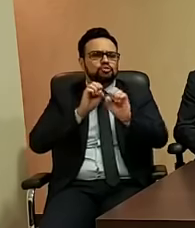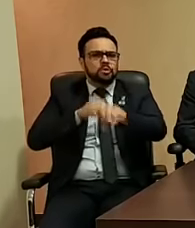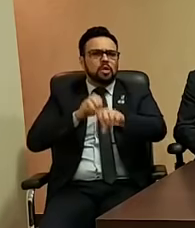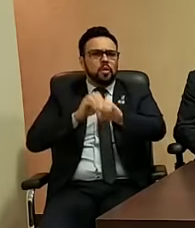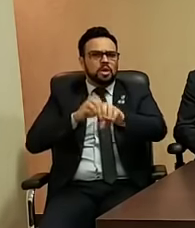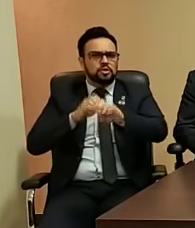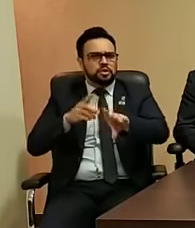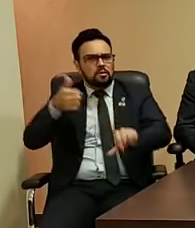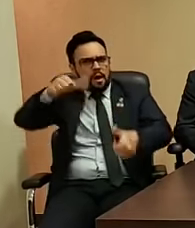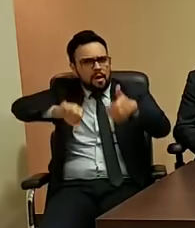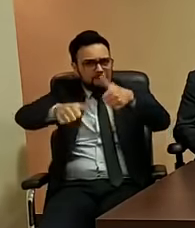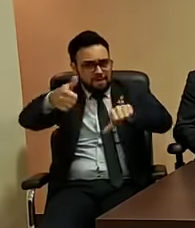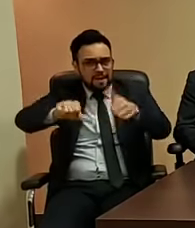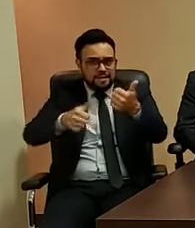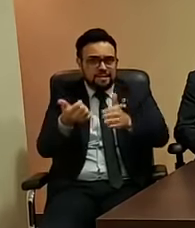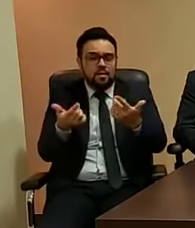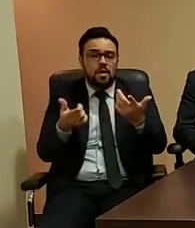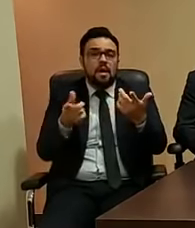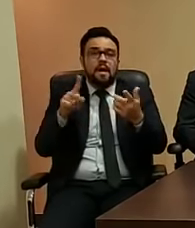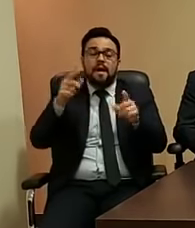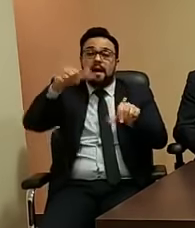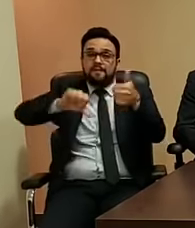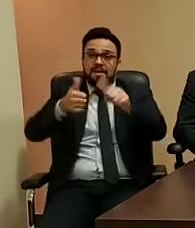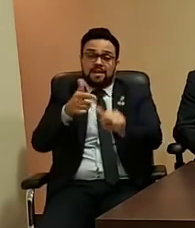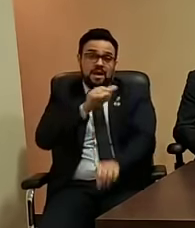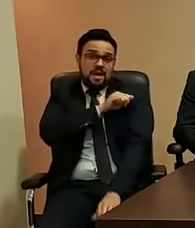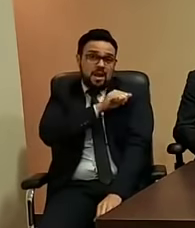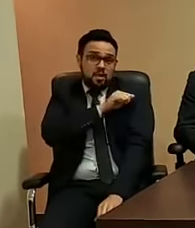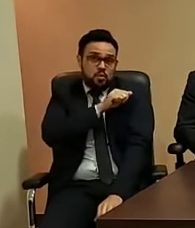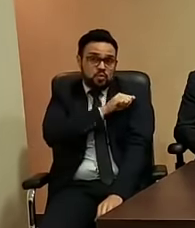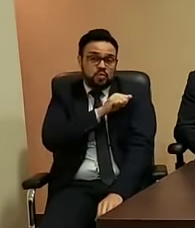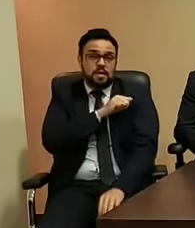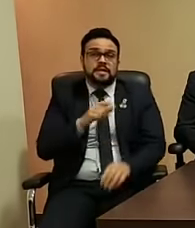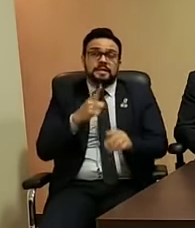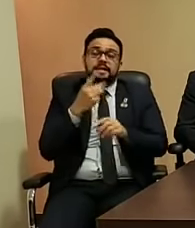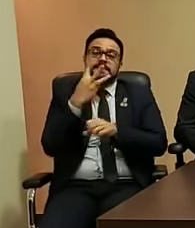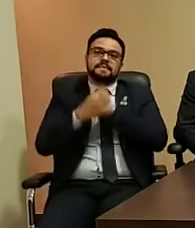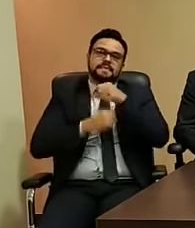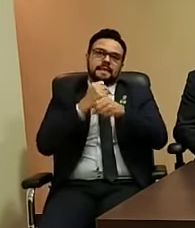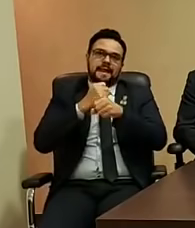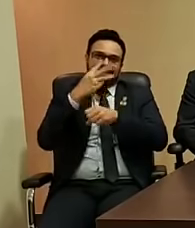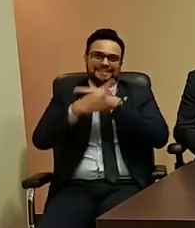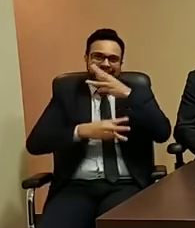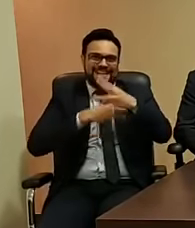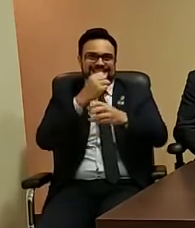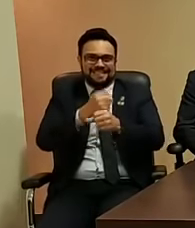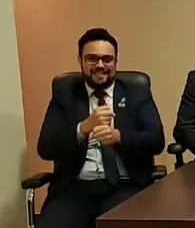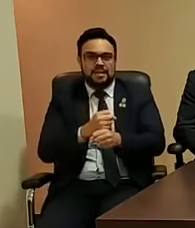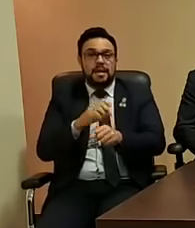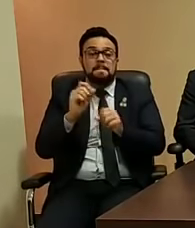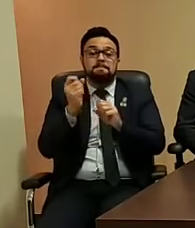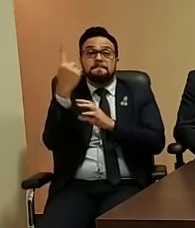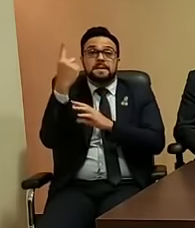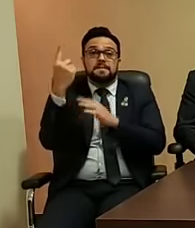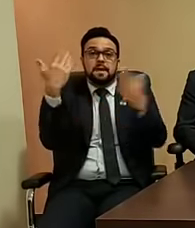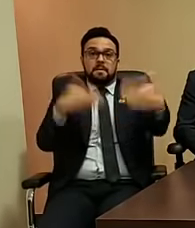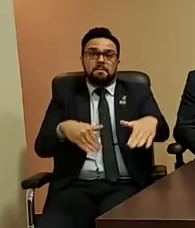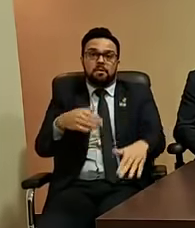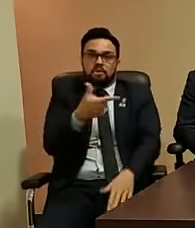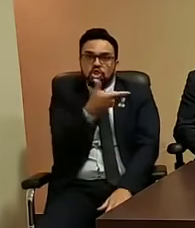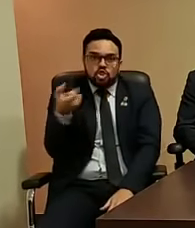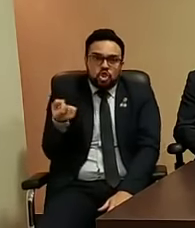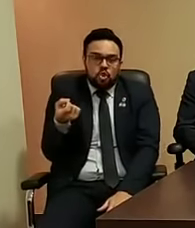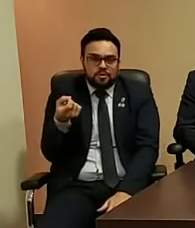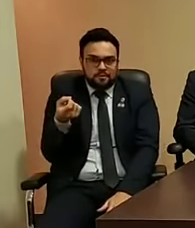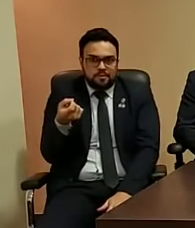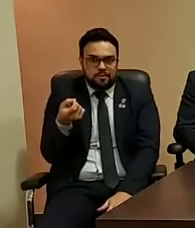De atividade, avaliações do estudante. É feito de 3 em 3 anos. A primeira prova foi feita no ano 2000. Então, mais ou